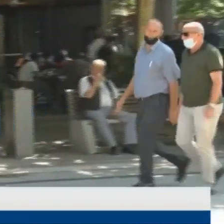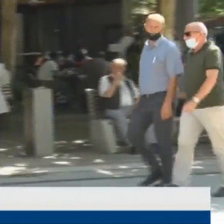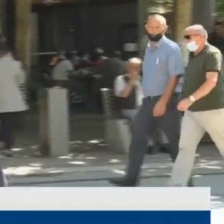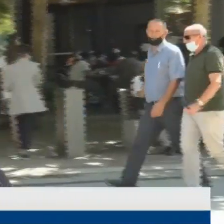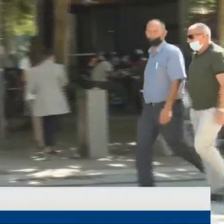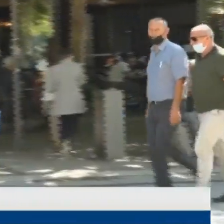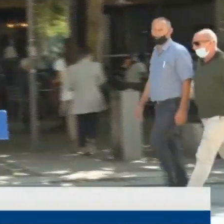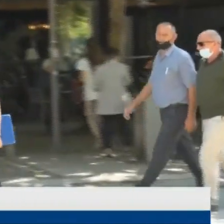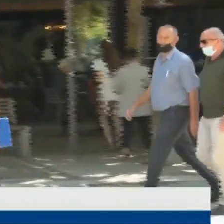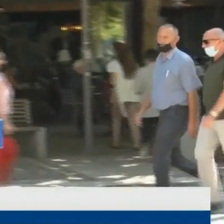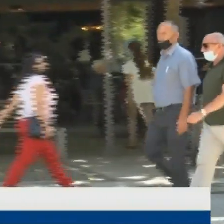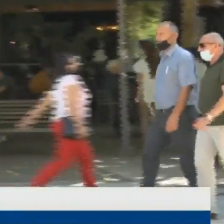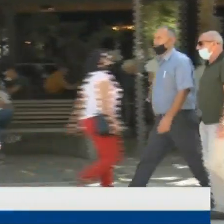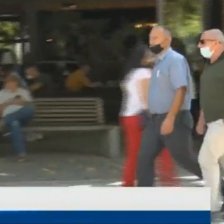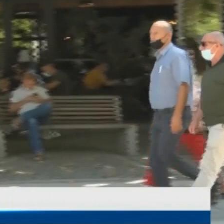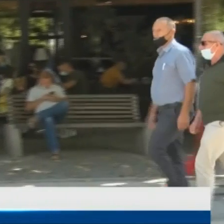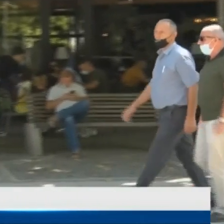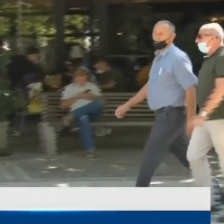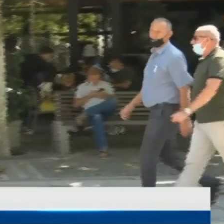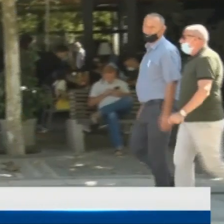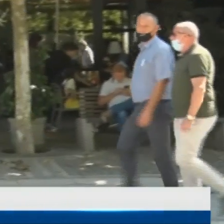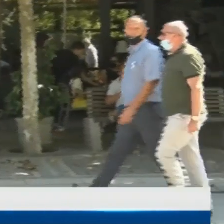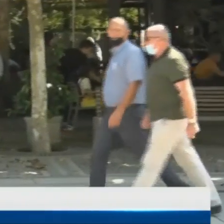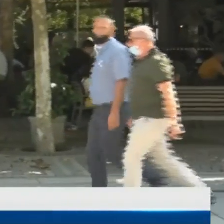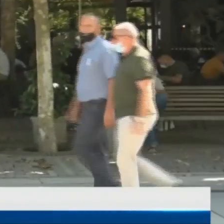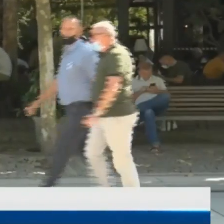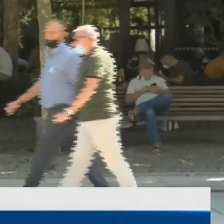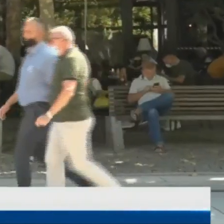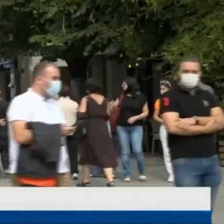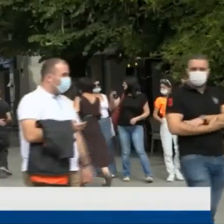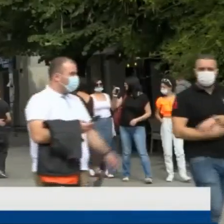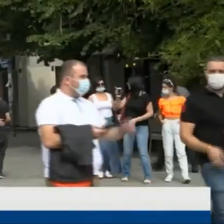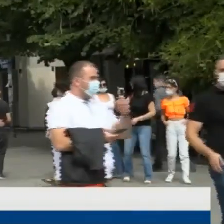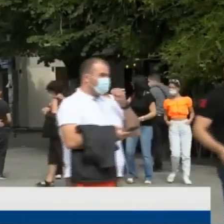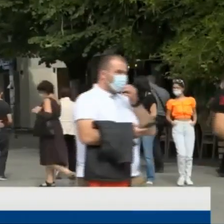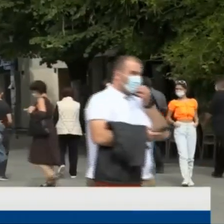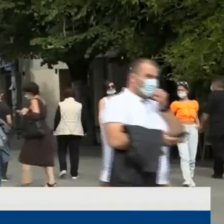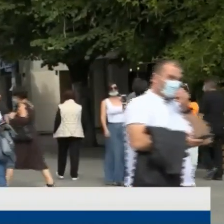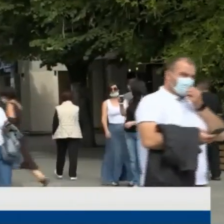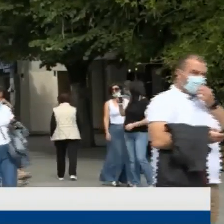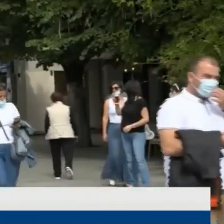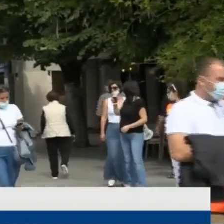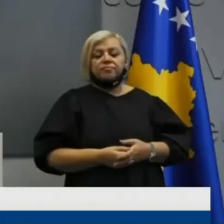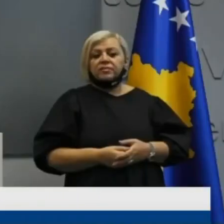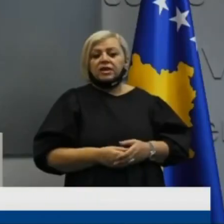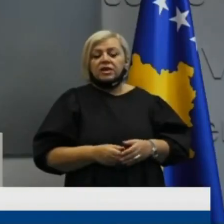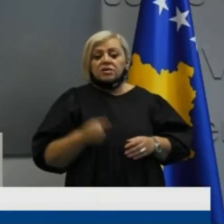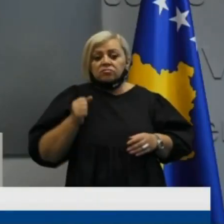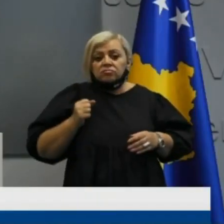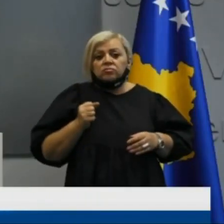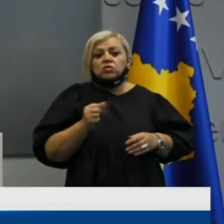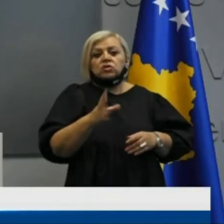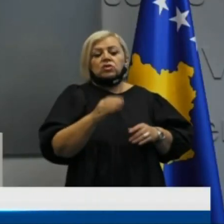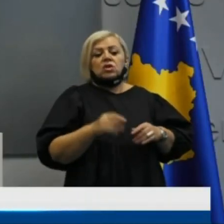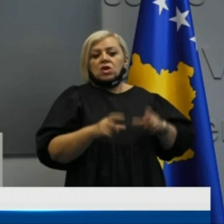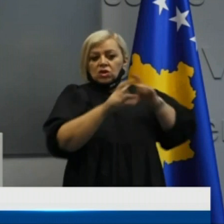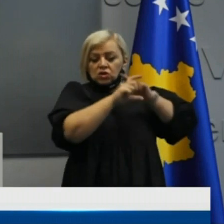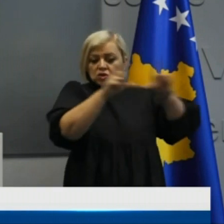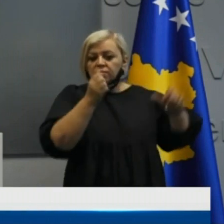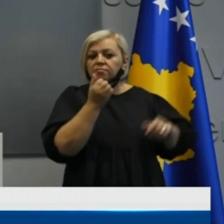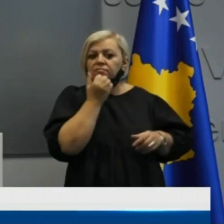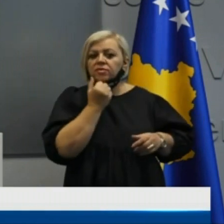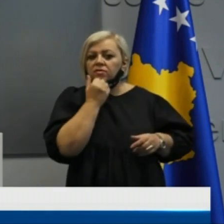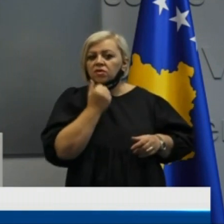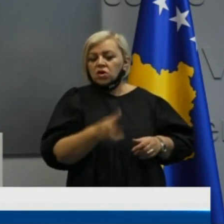ljovizjes vazhdon të mbetet i njët, nga ora 22 derë në 5 të mëngjesit. Institucionetve private do të